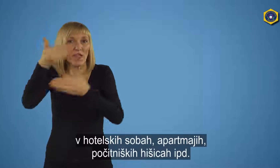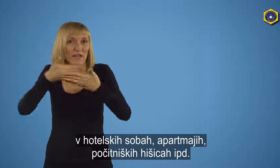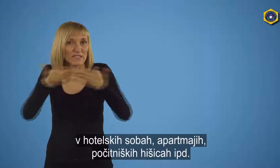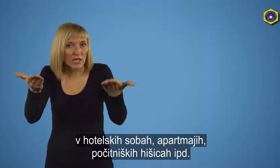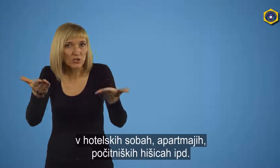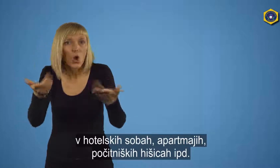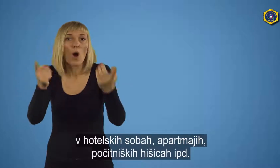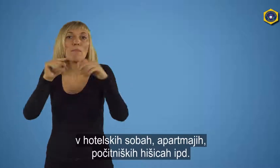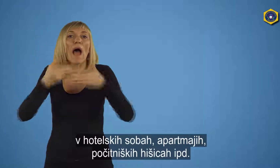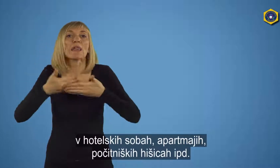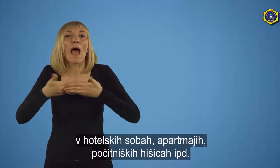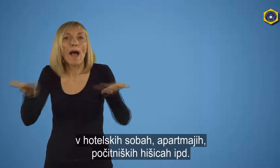hišicah in podobno.